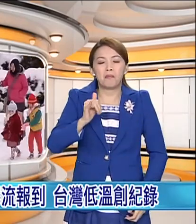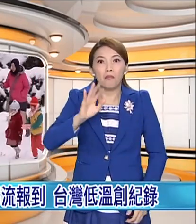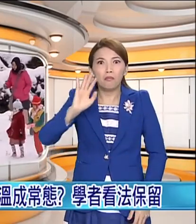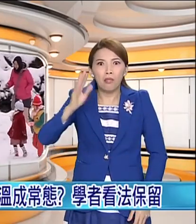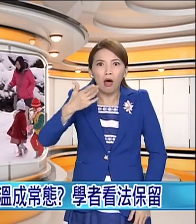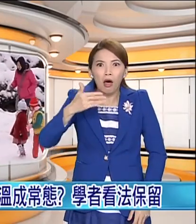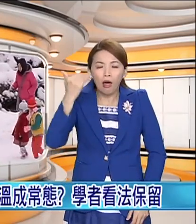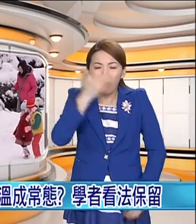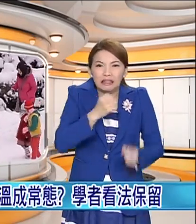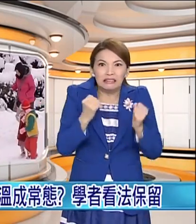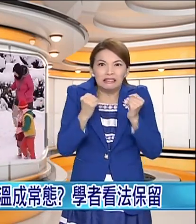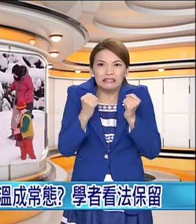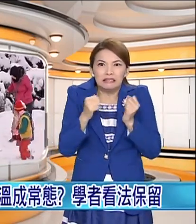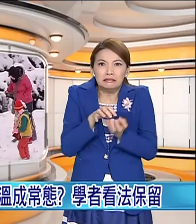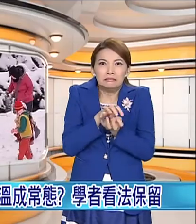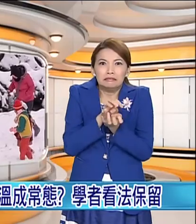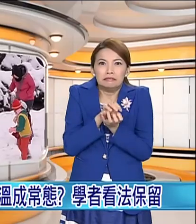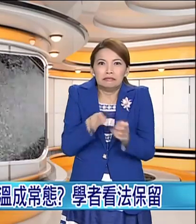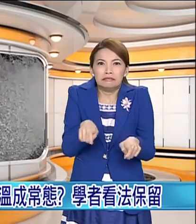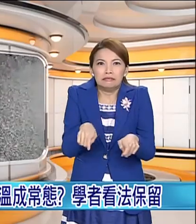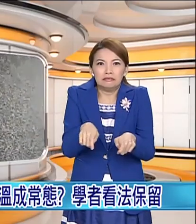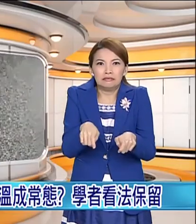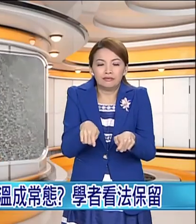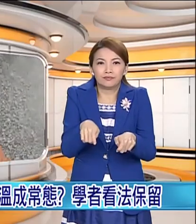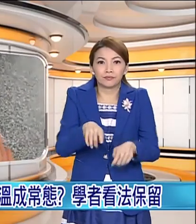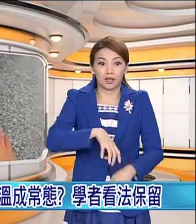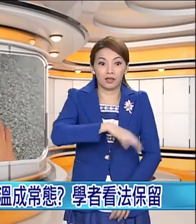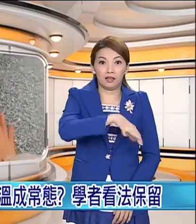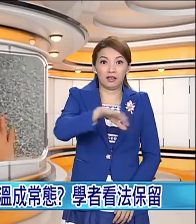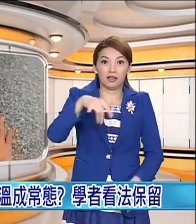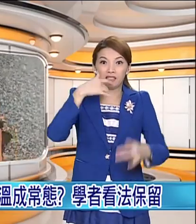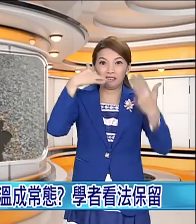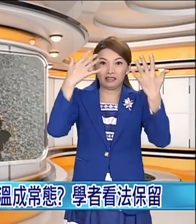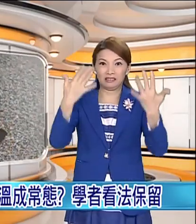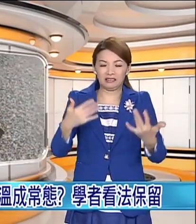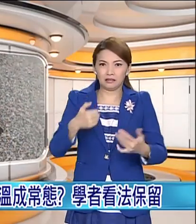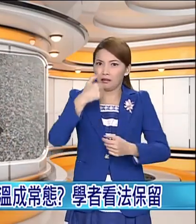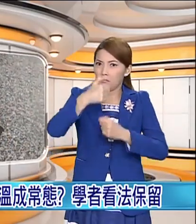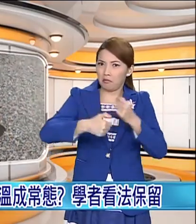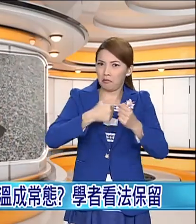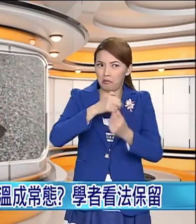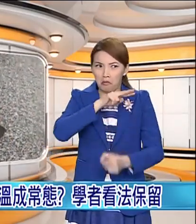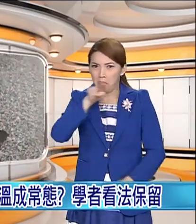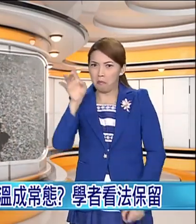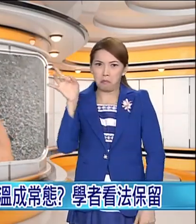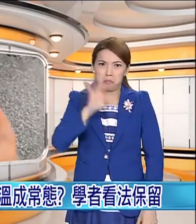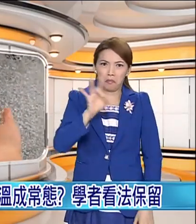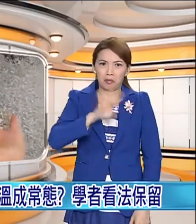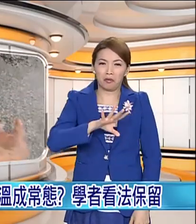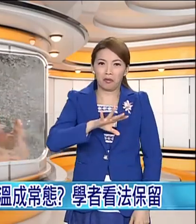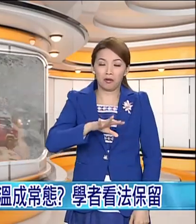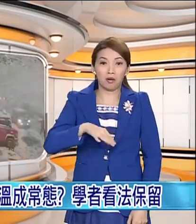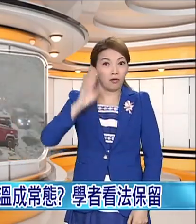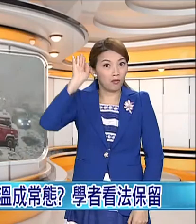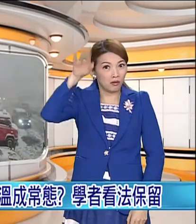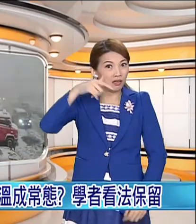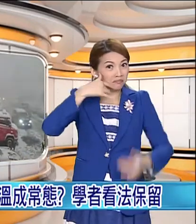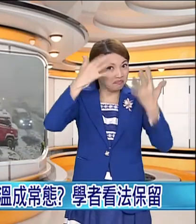半个世纪以来的罕见低温，各地都下起了雪来。而未来会不会经